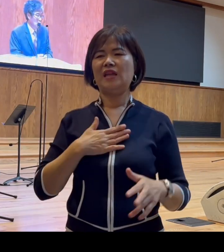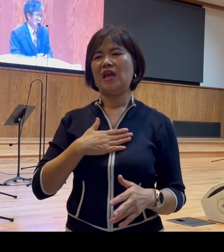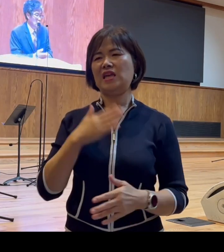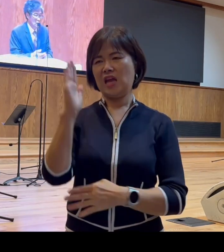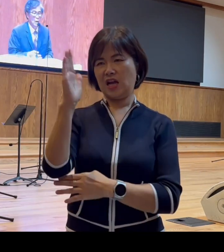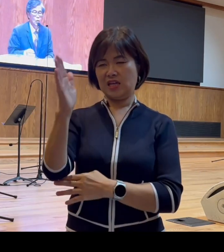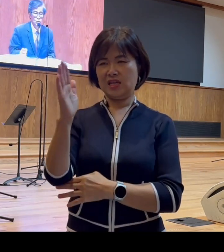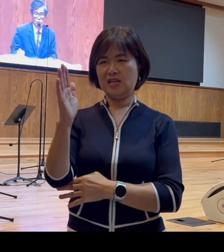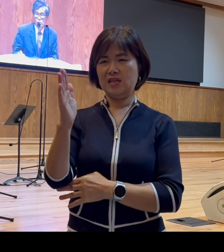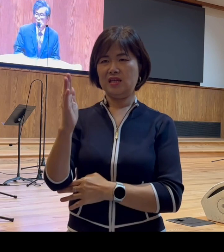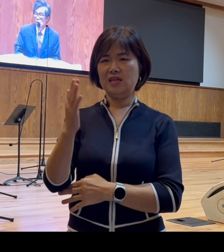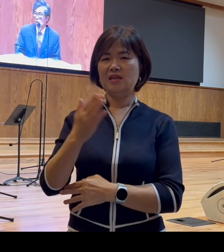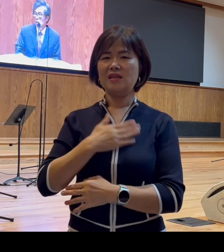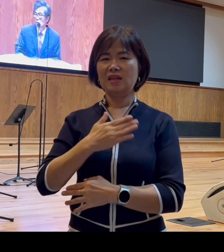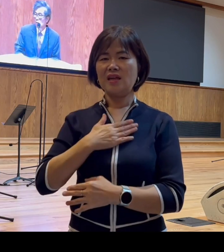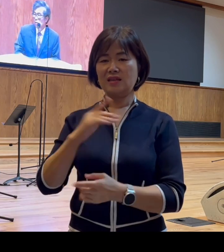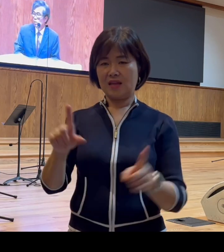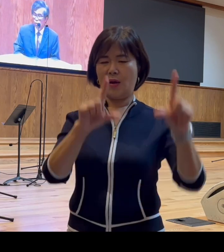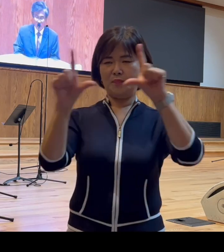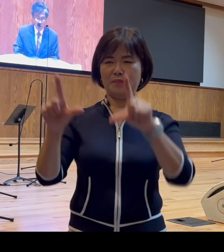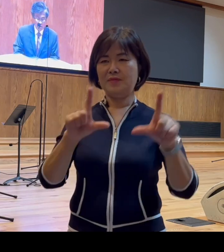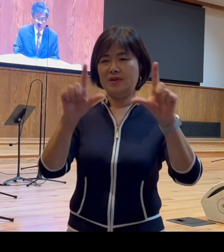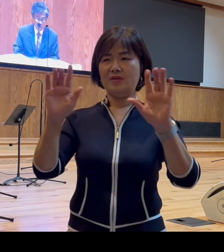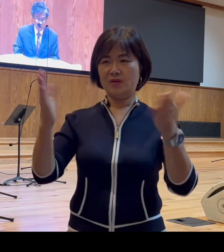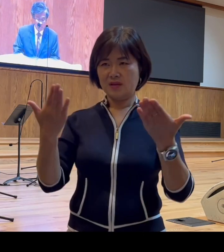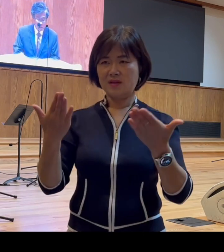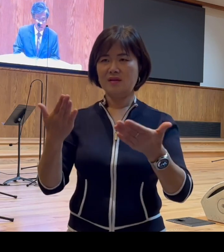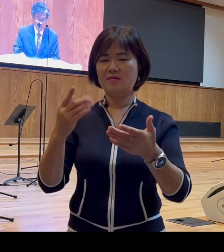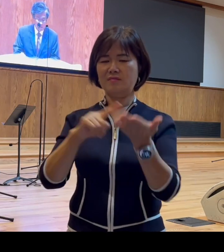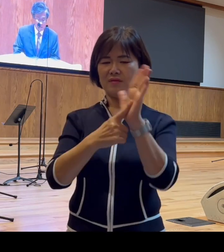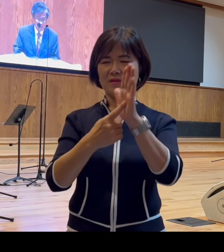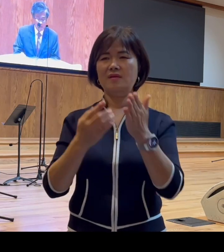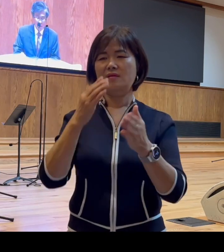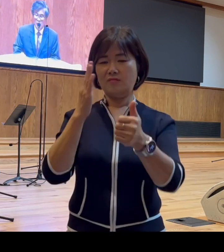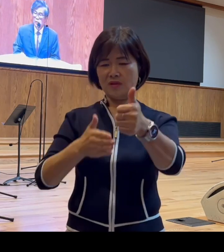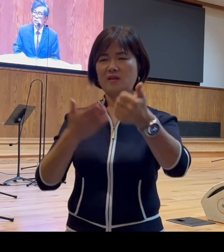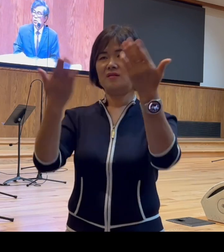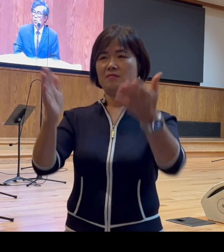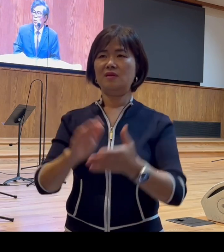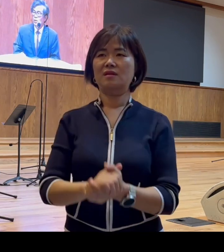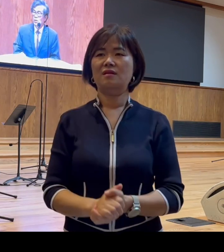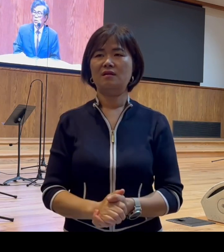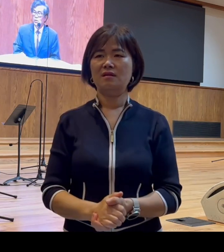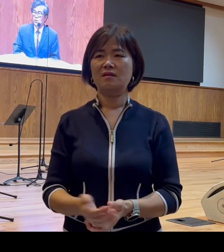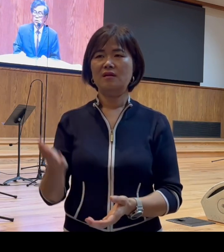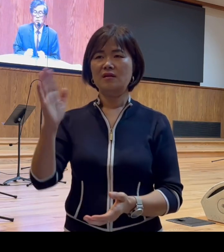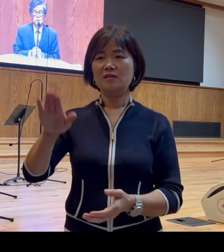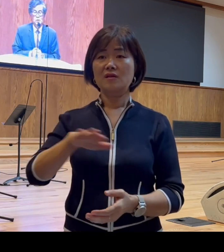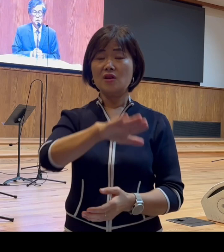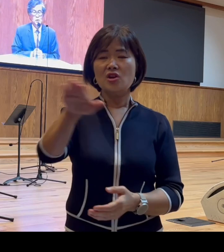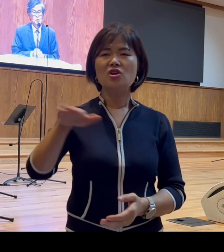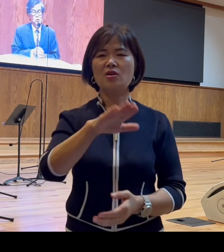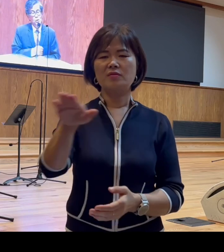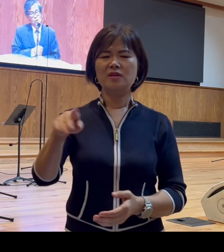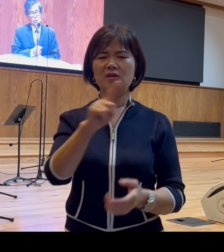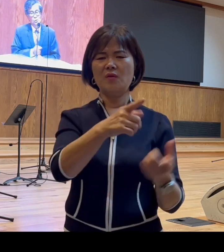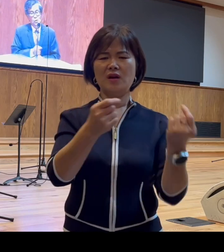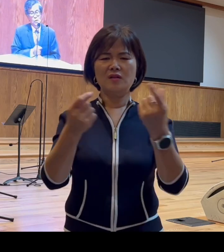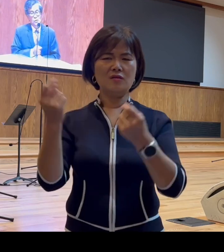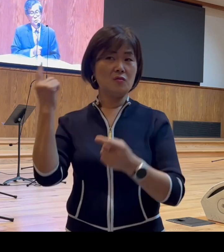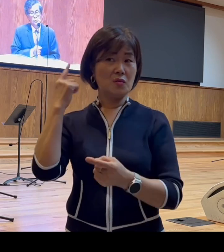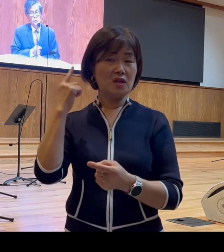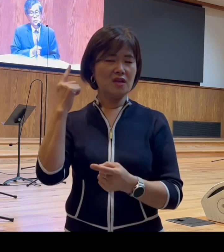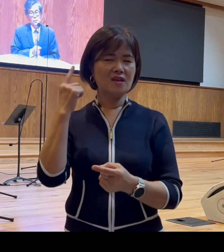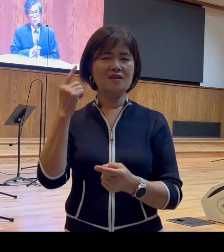story. This is our story. 이런 교회가 되시기를 바랍니다. 그래서 여러분 이런 소리